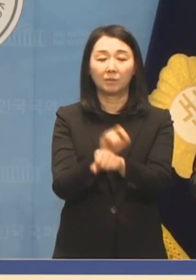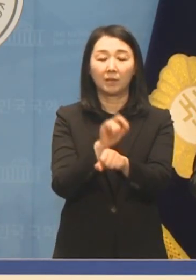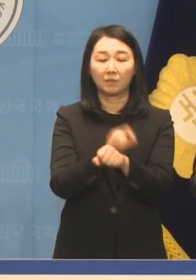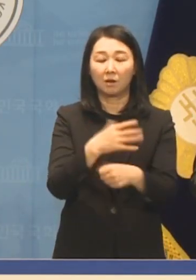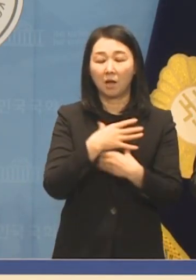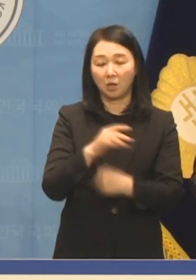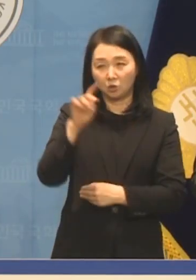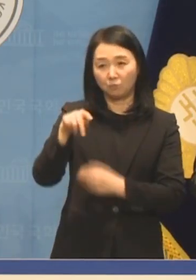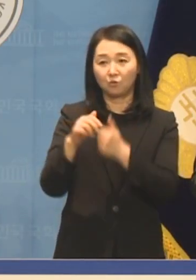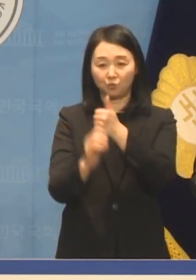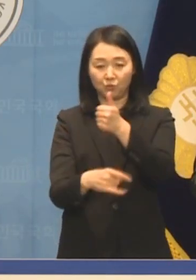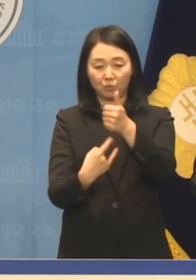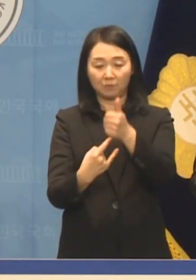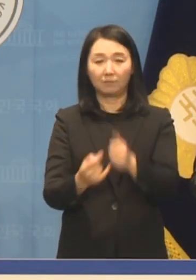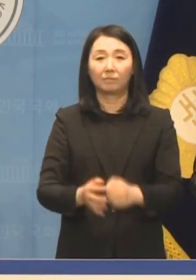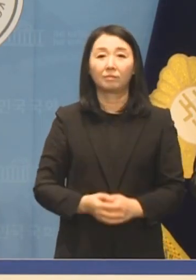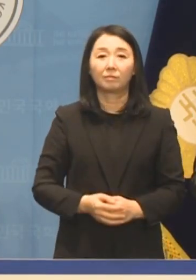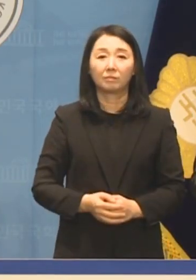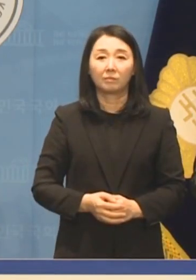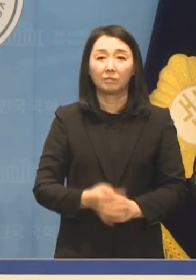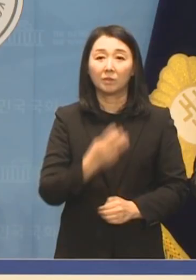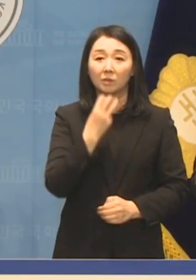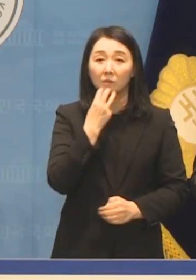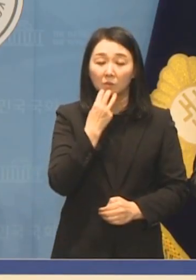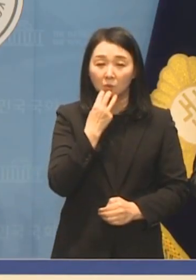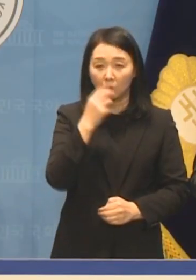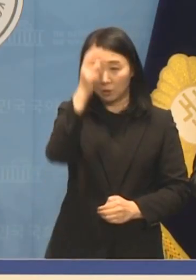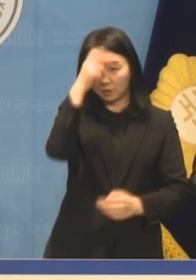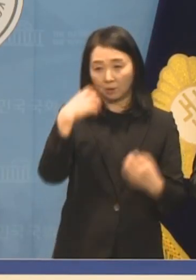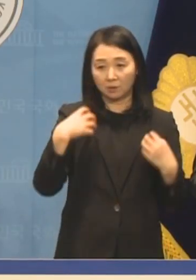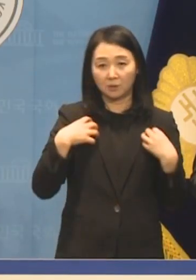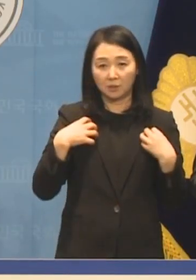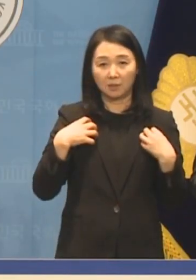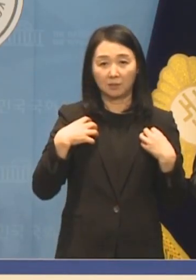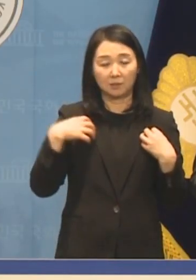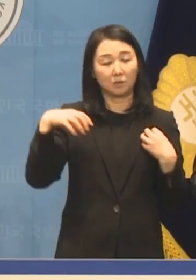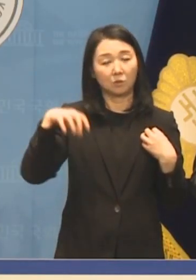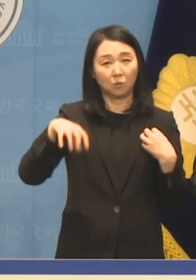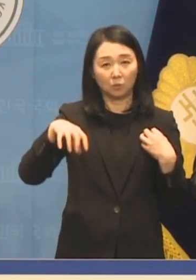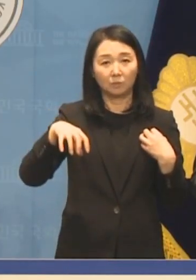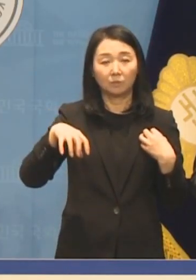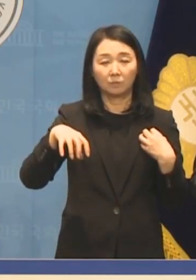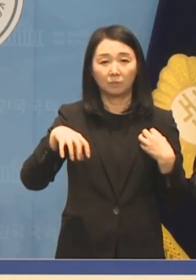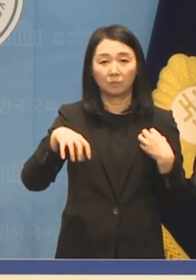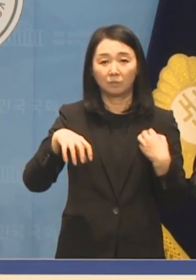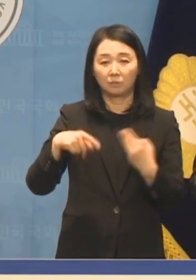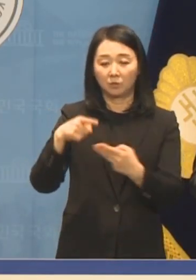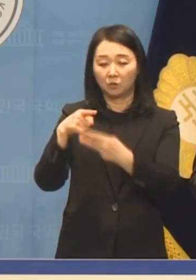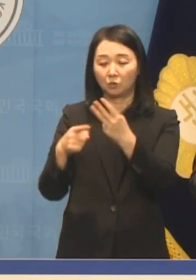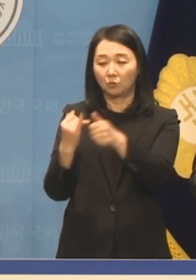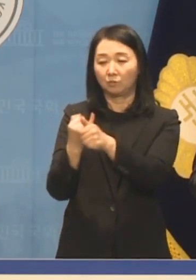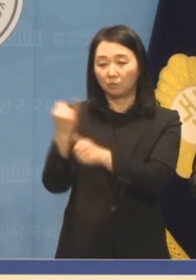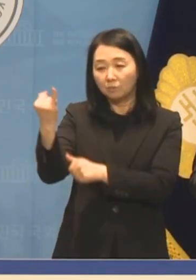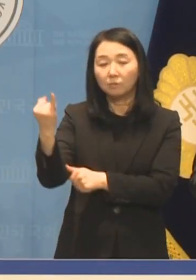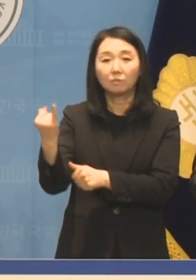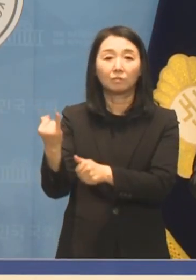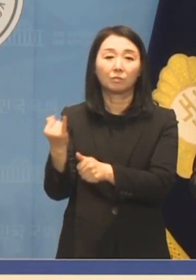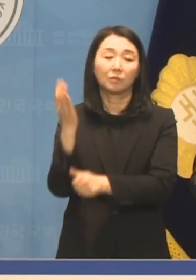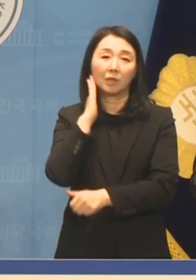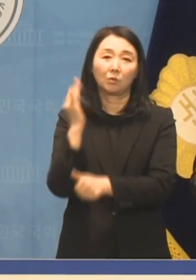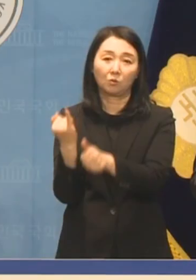행안위원이십니다. 그래서 저희가 서울경찰청의 윤석열, 김건희 대통령